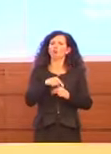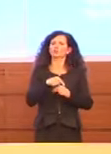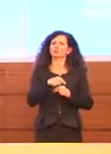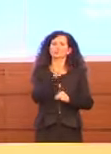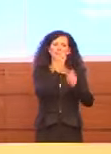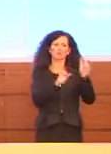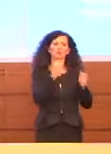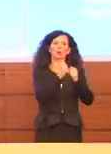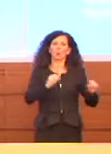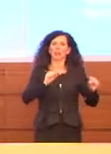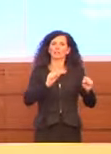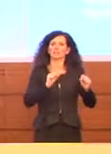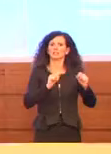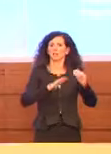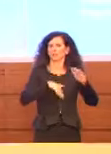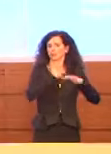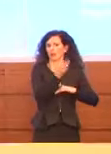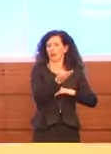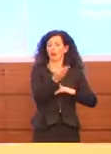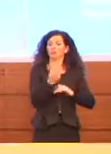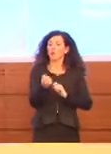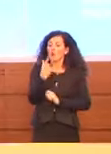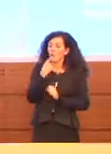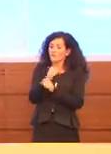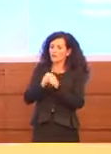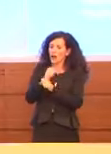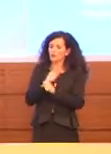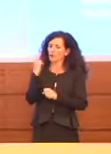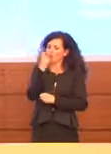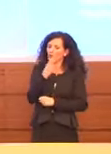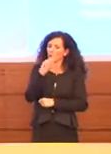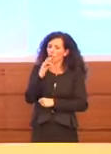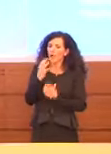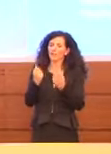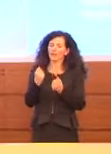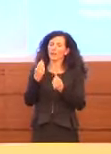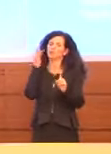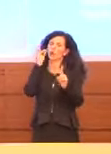il futuro magari avere dei farmaci ancora più efficaci sia un obiettivo raggiungibile